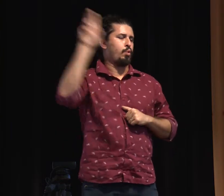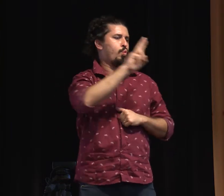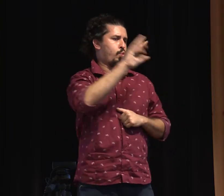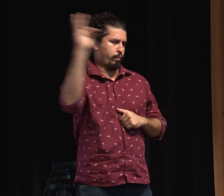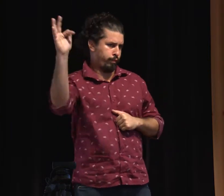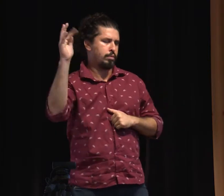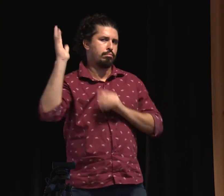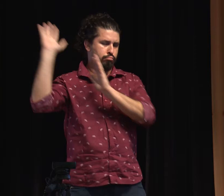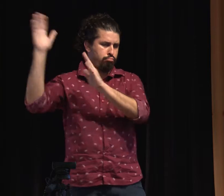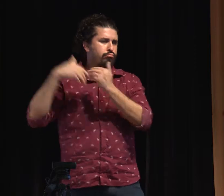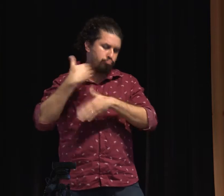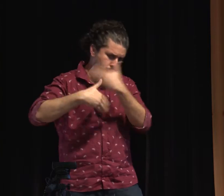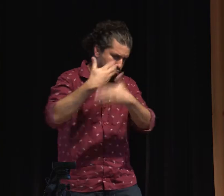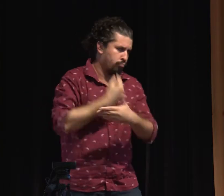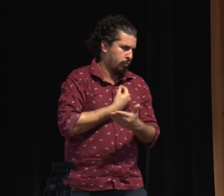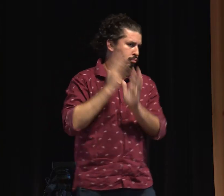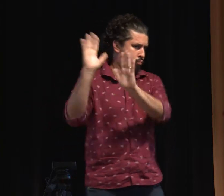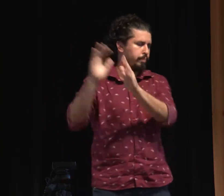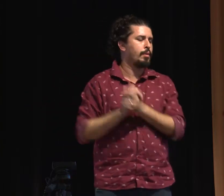meu mestrado lá na UFES, aí vim